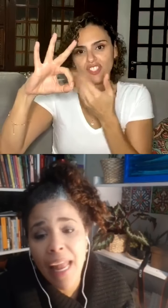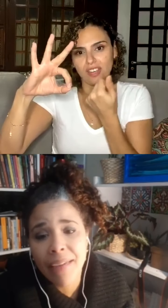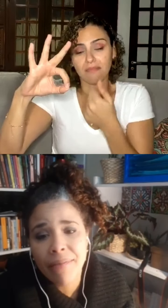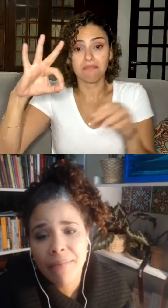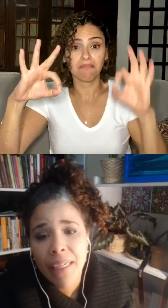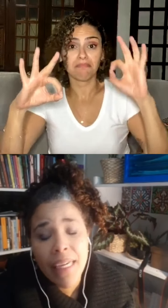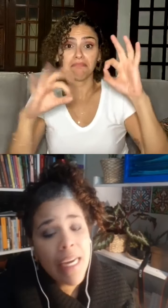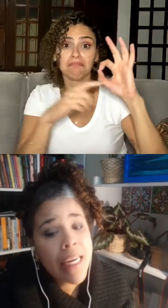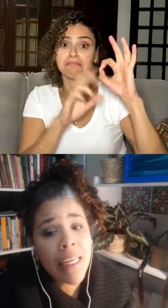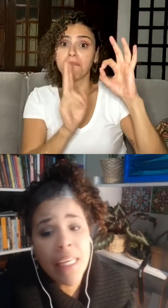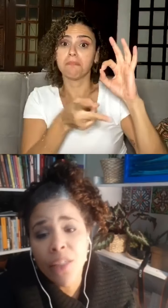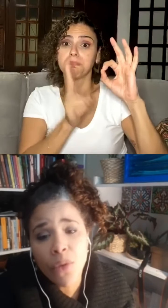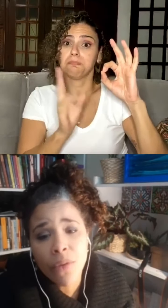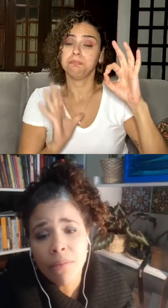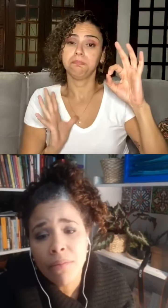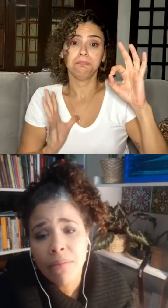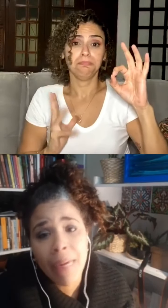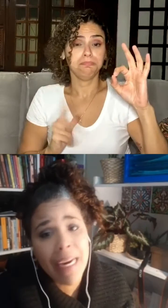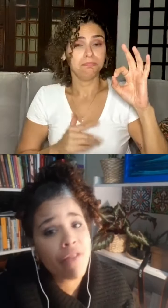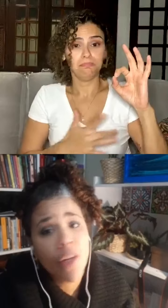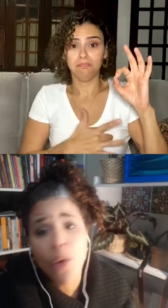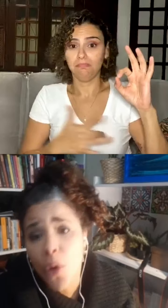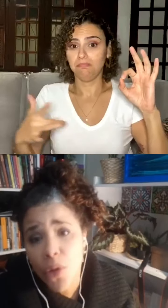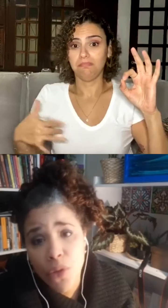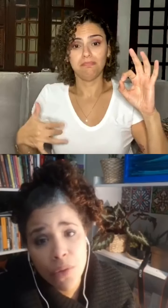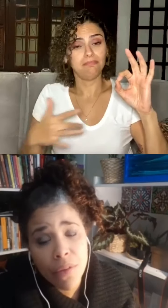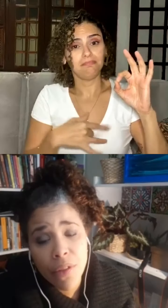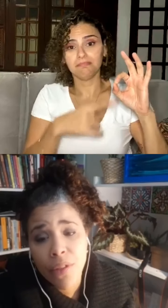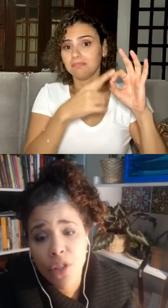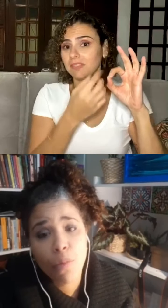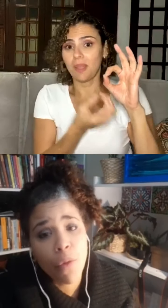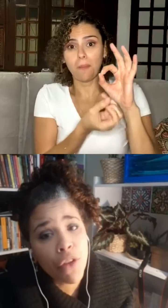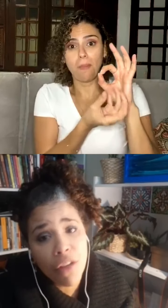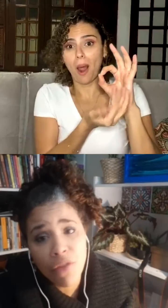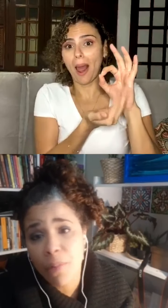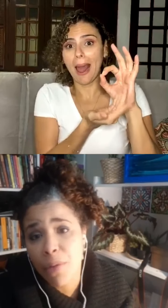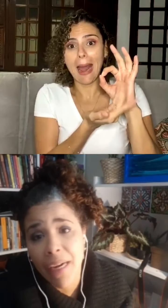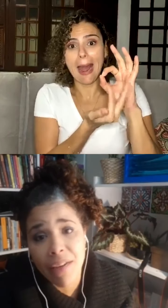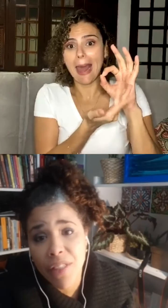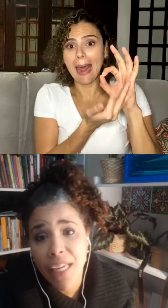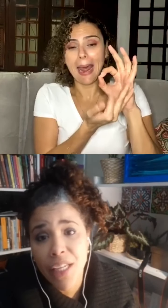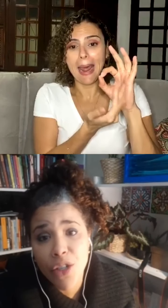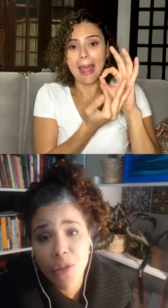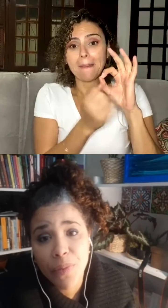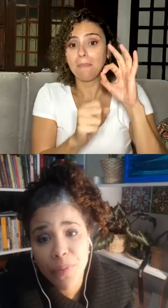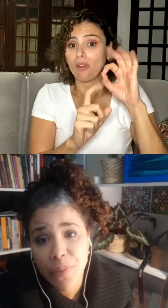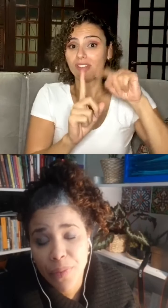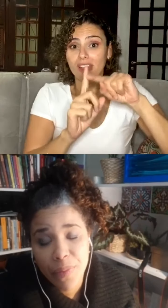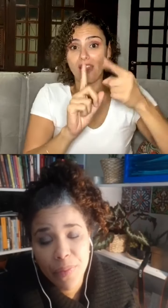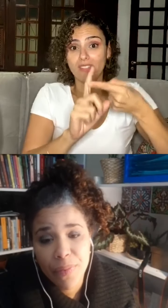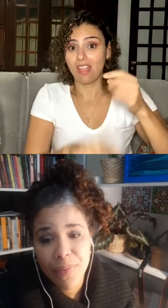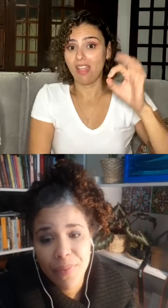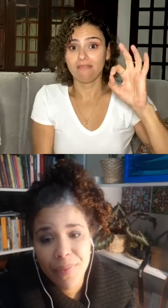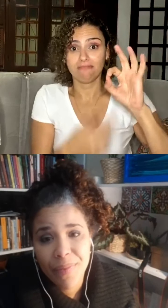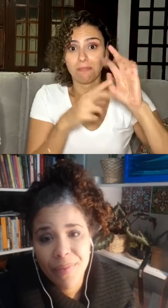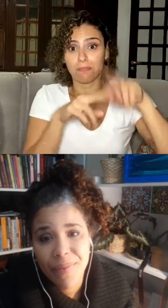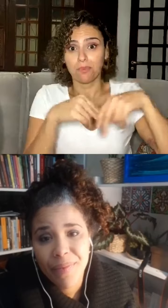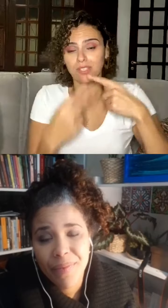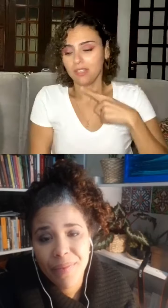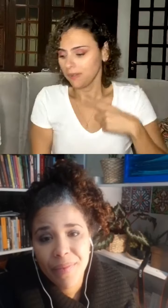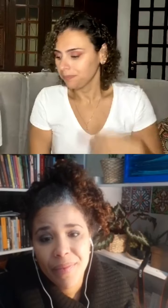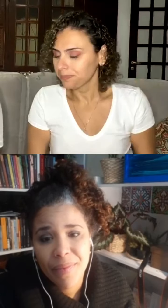lá, lindo, maravilhoso, disponível para uma gravidez. Tem uma